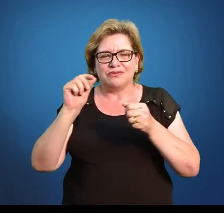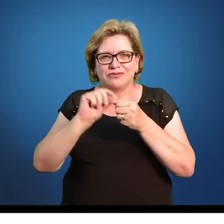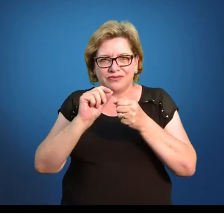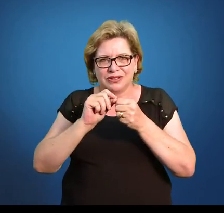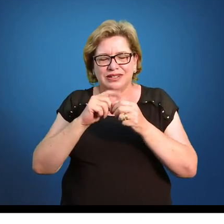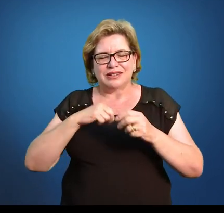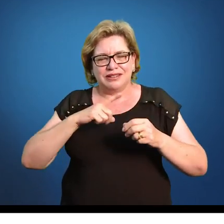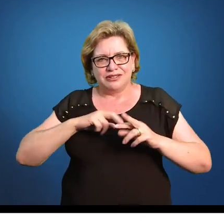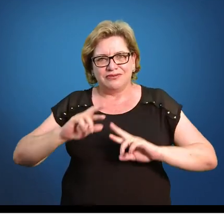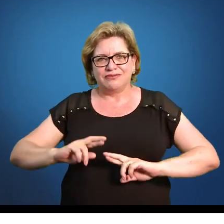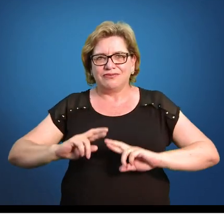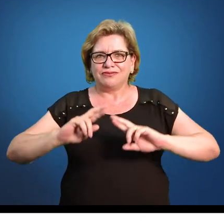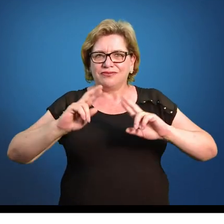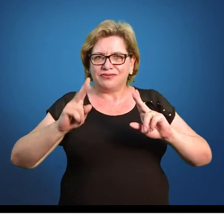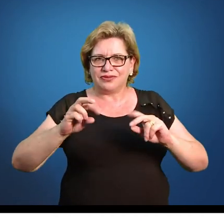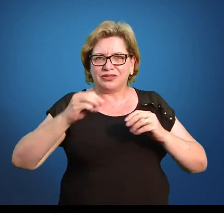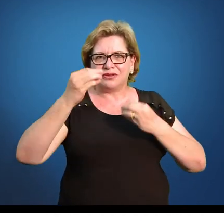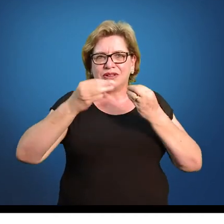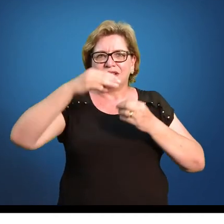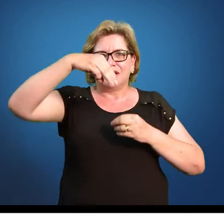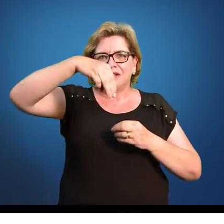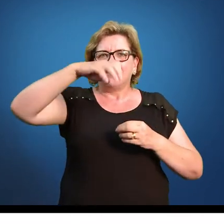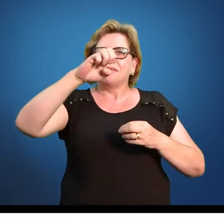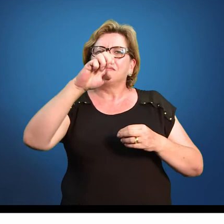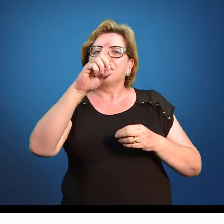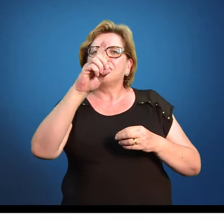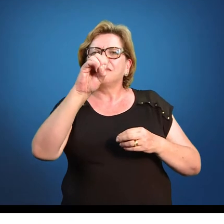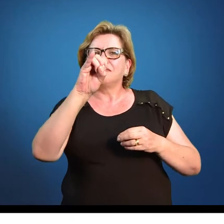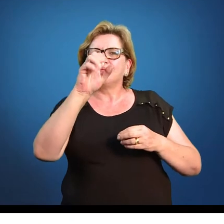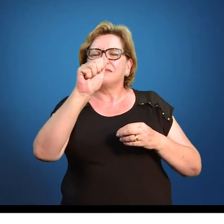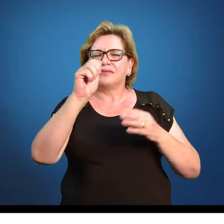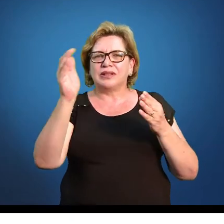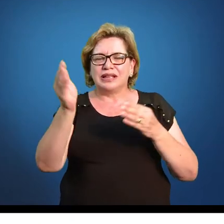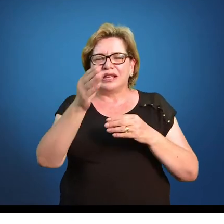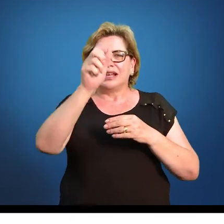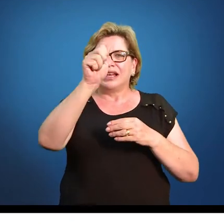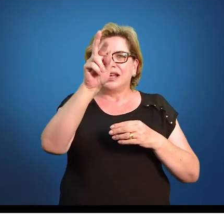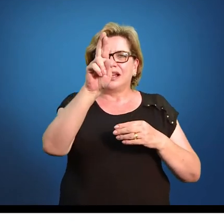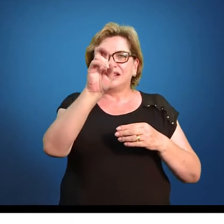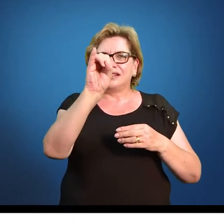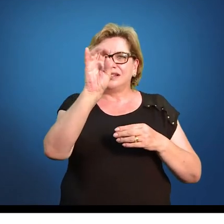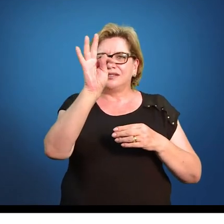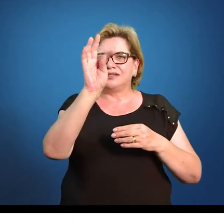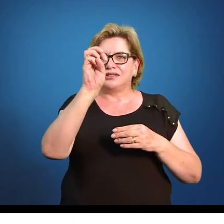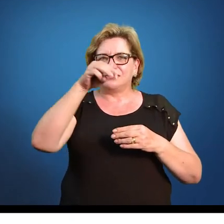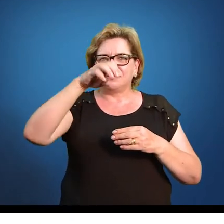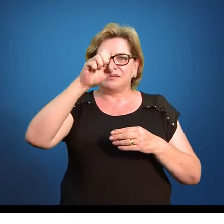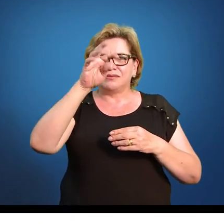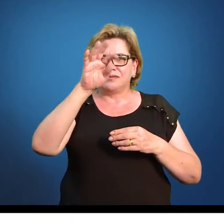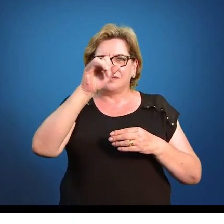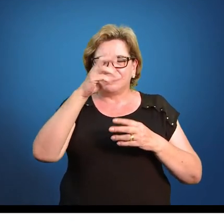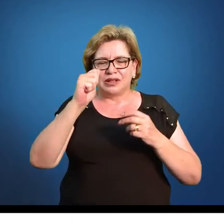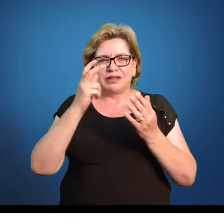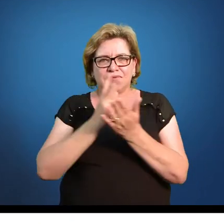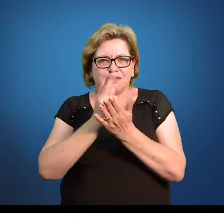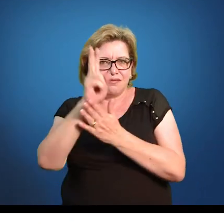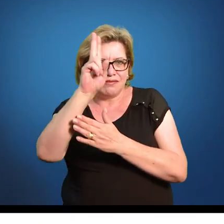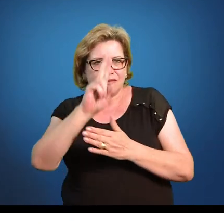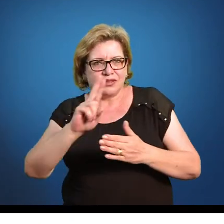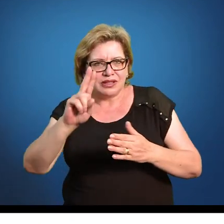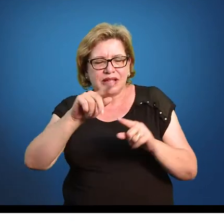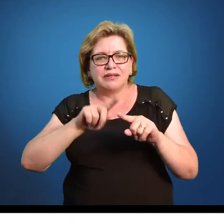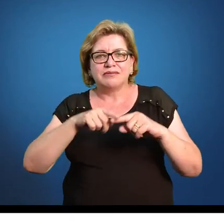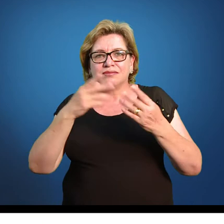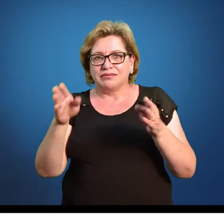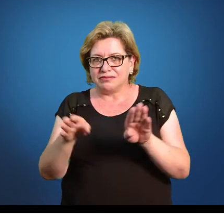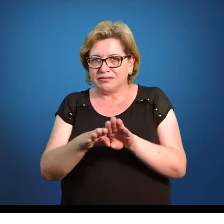a média, né? A média aritmética, sem dúvida nenhuma, é uma das mais utilizadas, né? Mas uma também que aparece muito e vai aparecer quando a gente